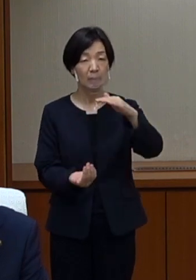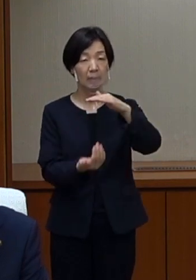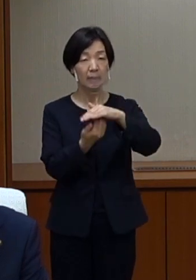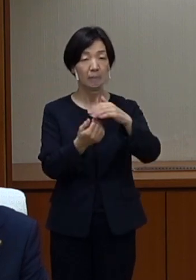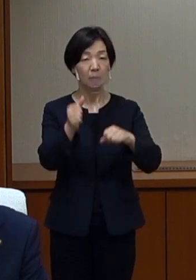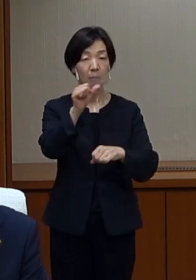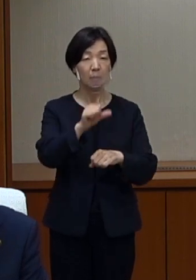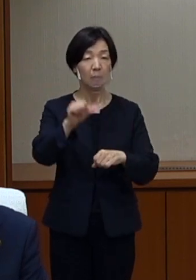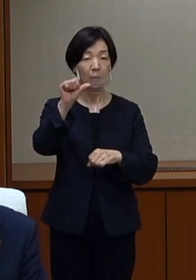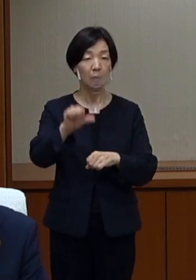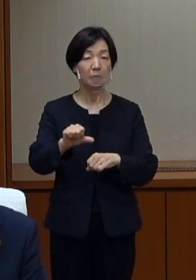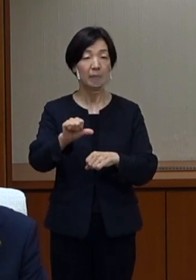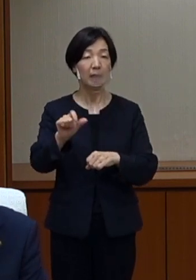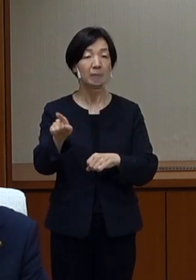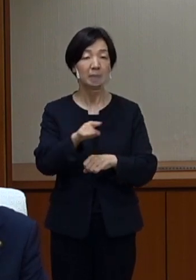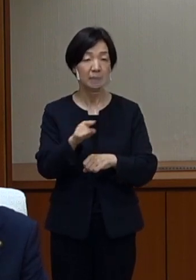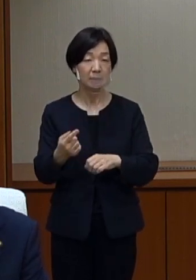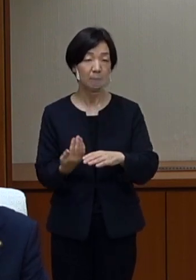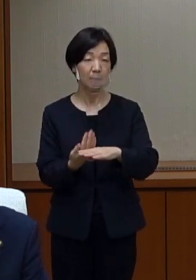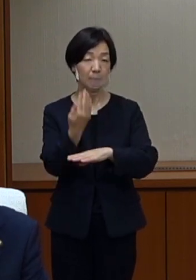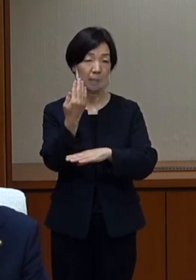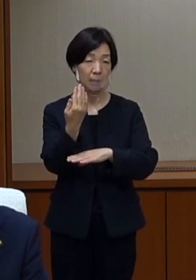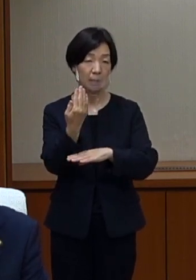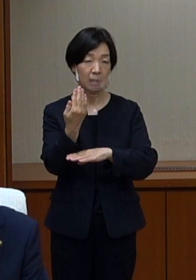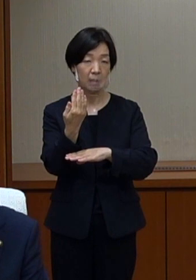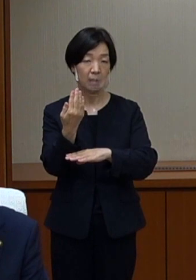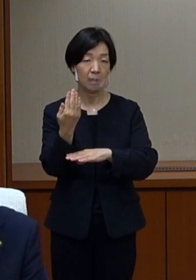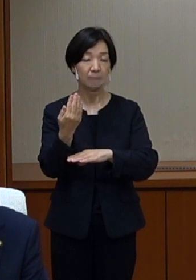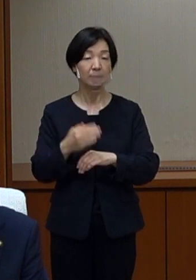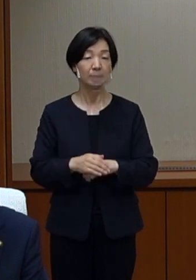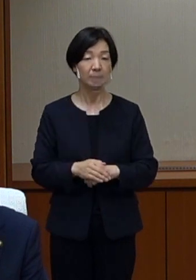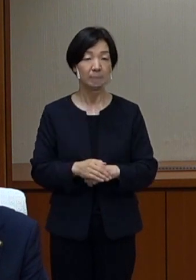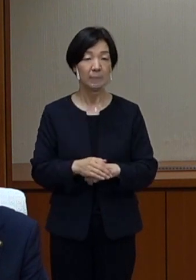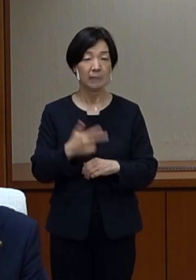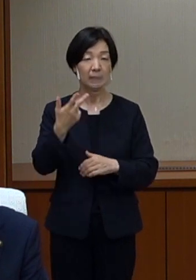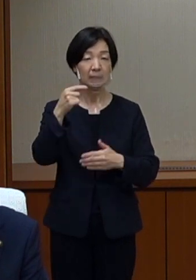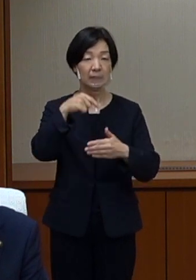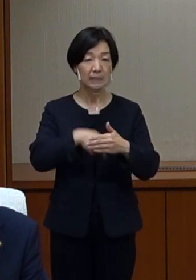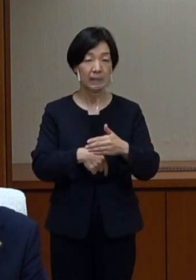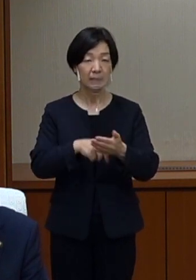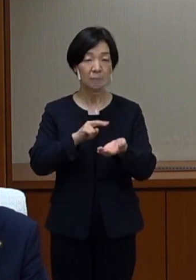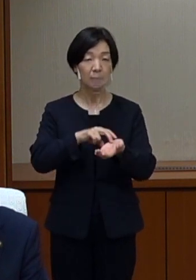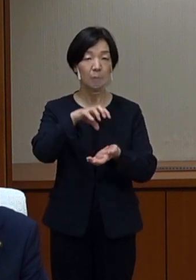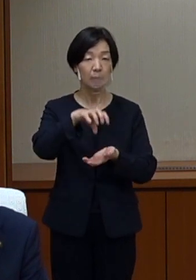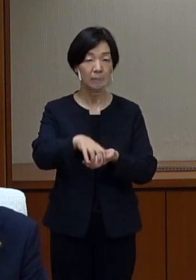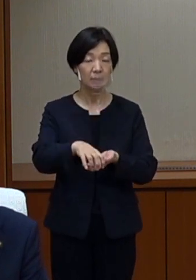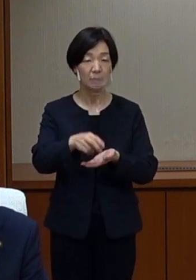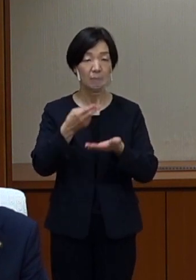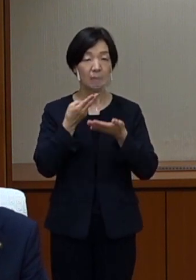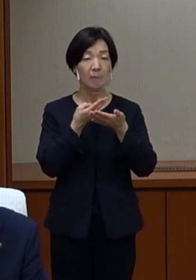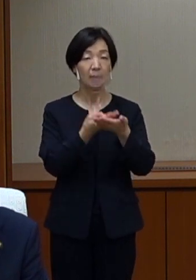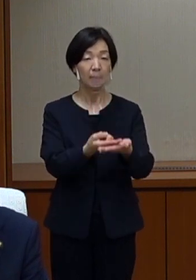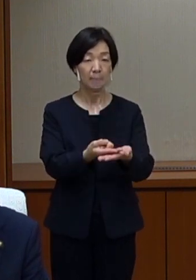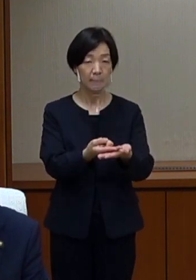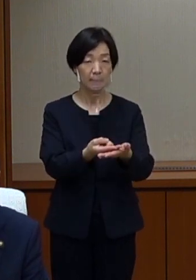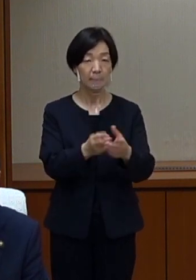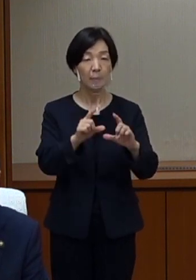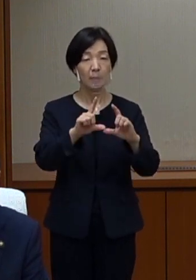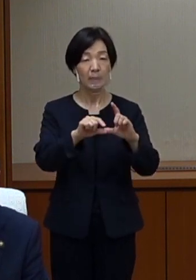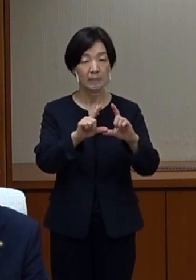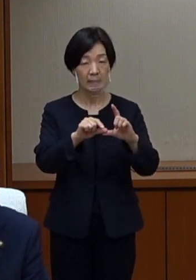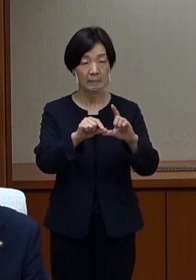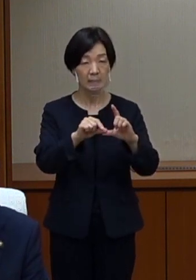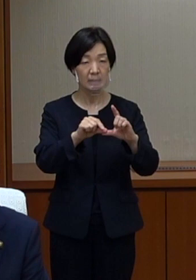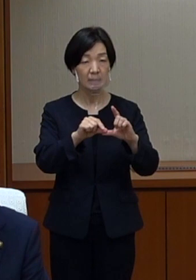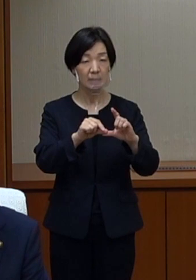てないレベルまで急増し、市内医療機関の病床使用率も一時